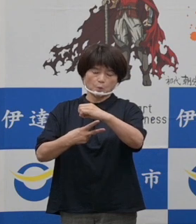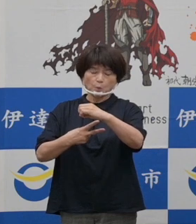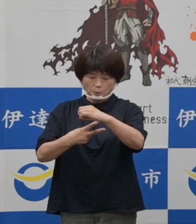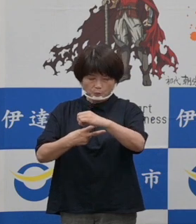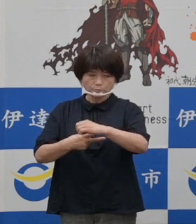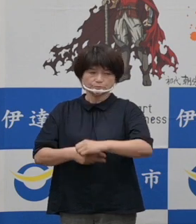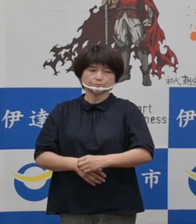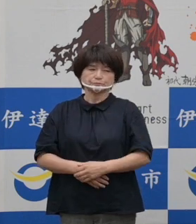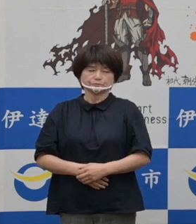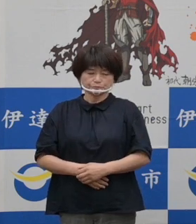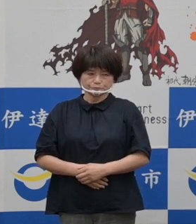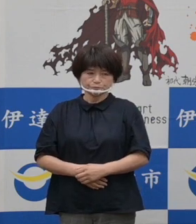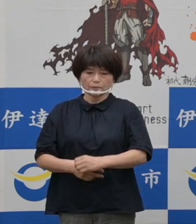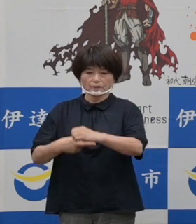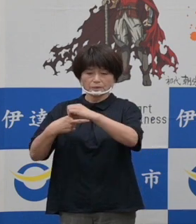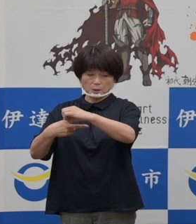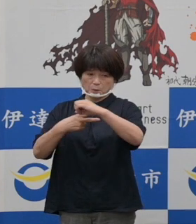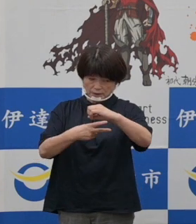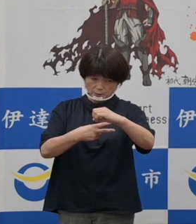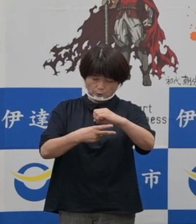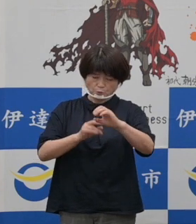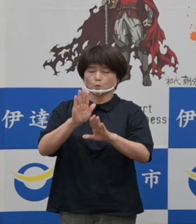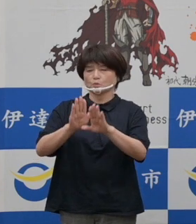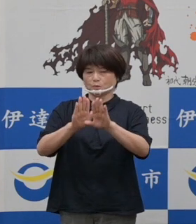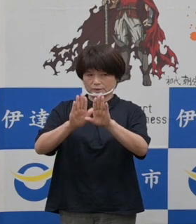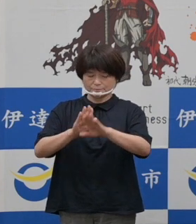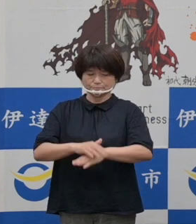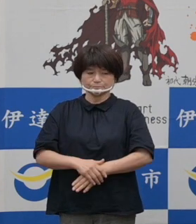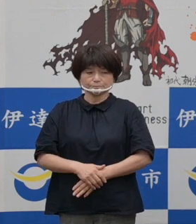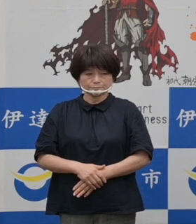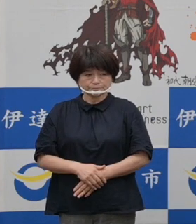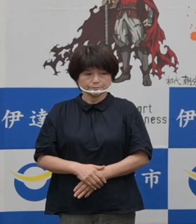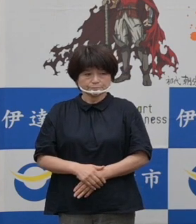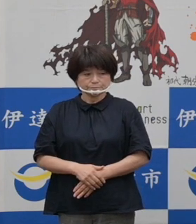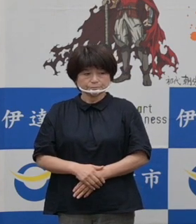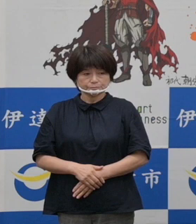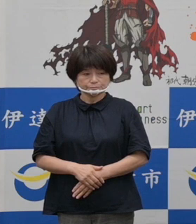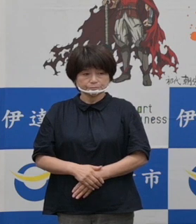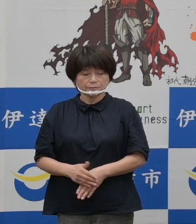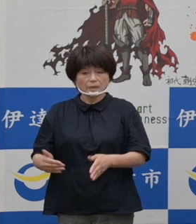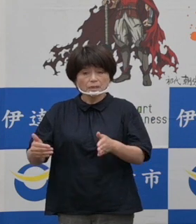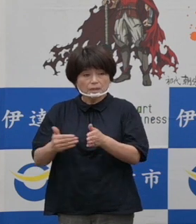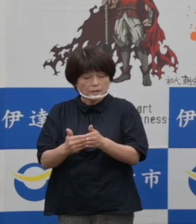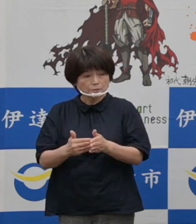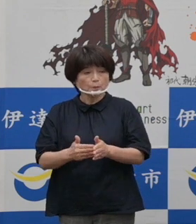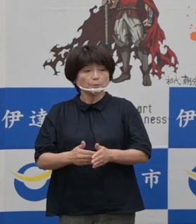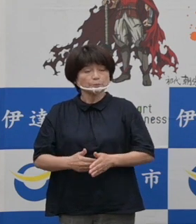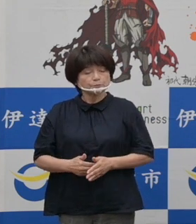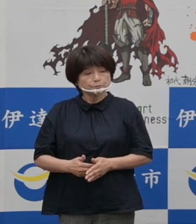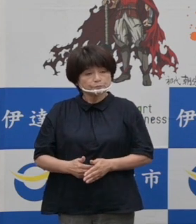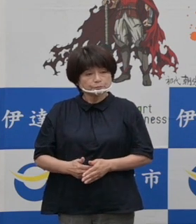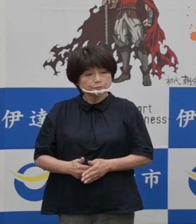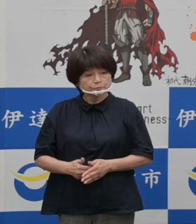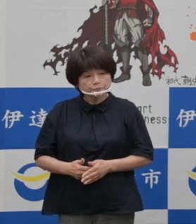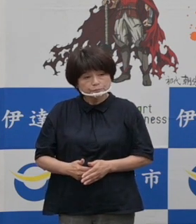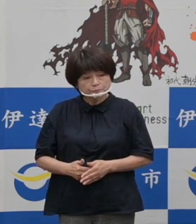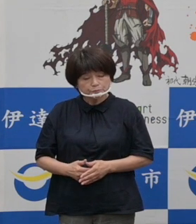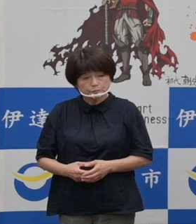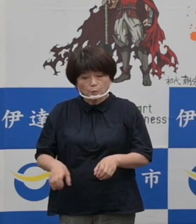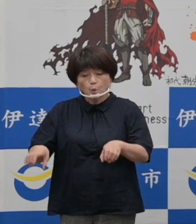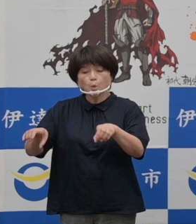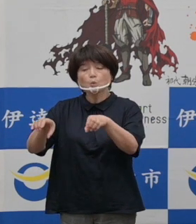連続でゼロの状態が続いているということですね。はい、分かりました。で、ごめんなさい、最後もう一つなんですけど、統